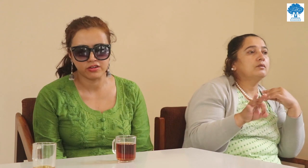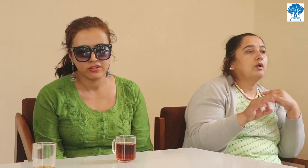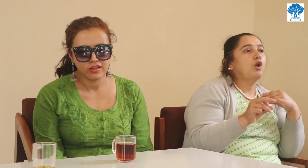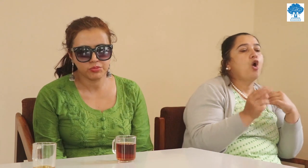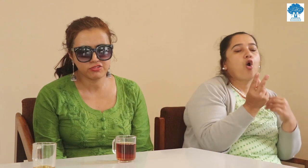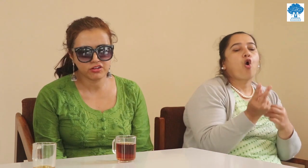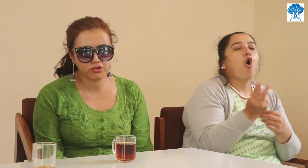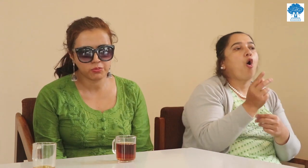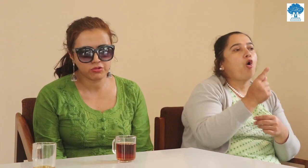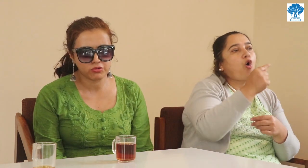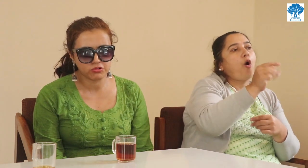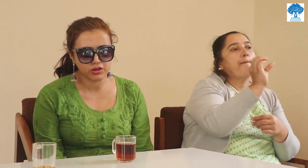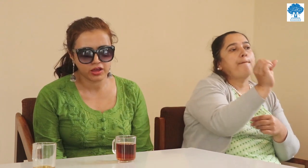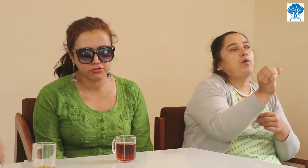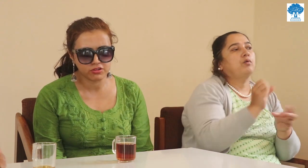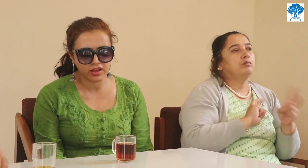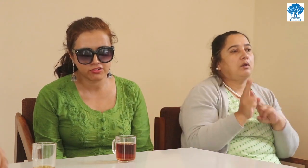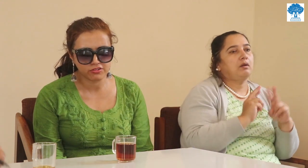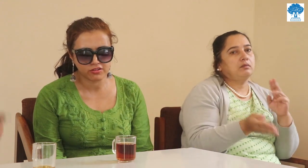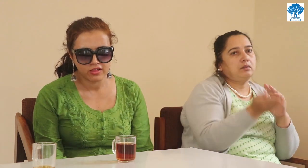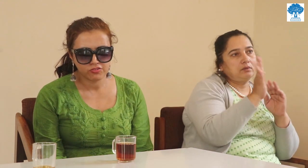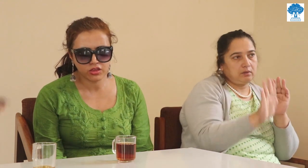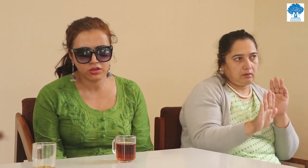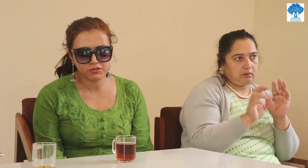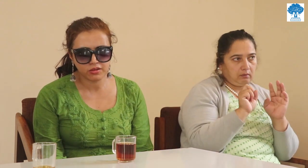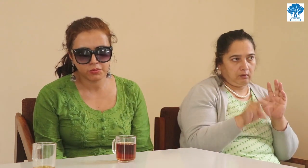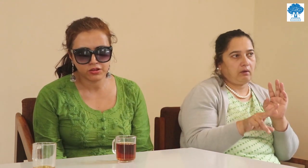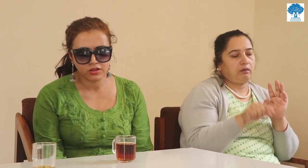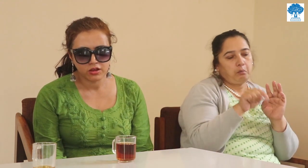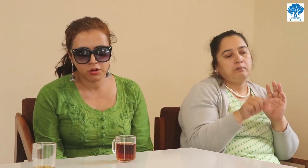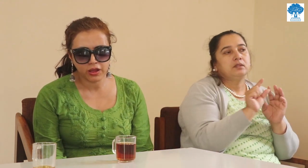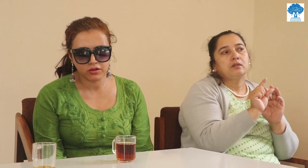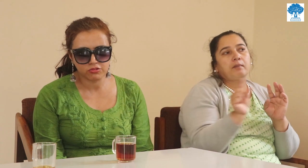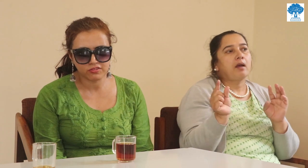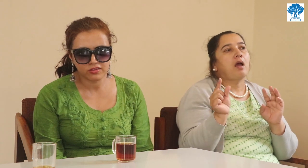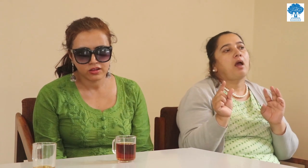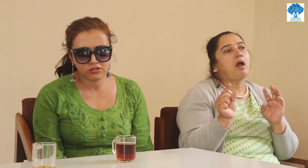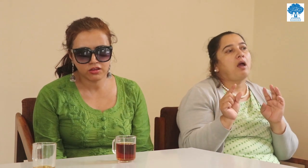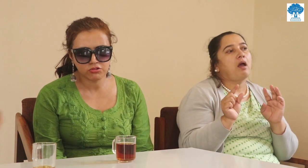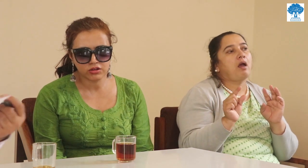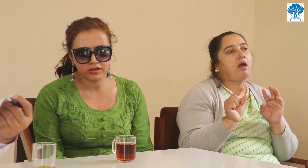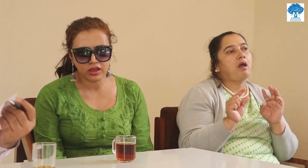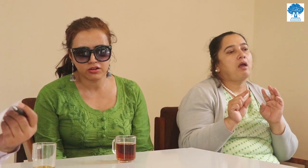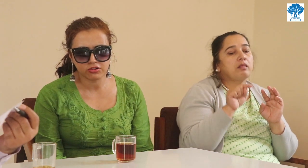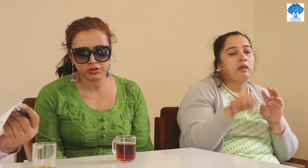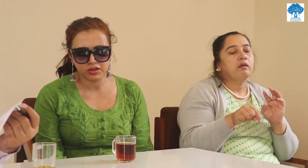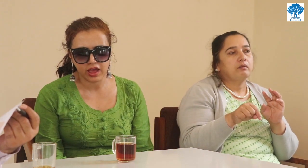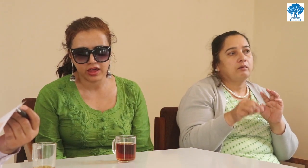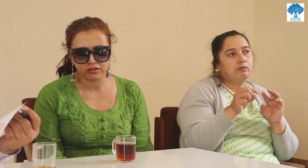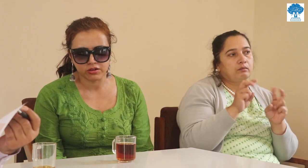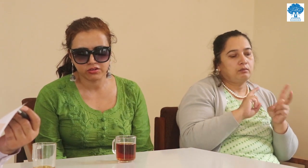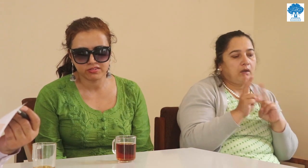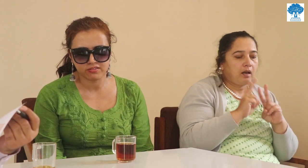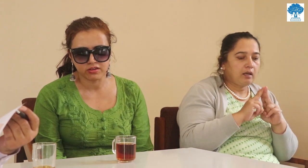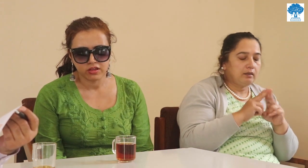छ. मेन्सुरल कपको कुराहरू उठिरहेको छ तर त्यही विषयमा पनि अपाङ्ग जस्तै त्यही कुरालाई एनाटोमी